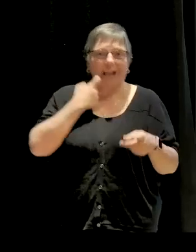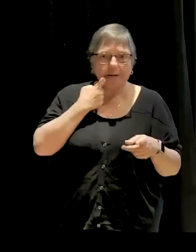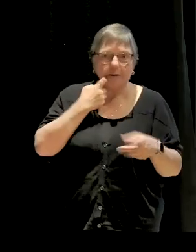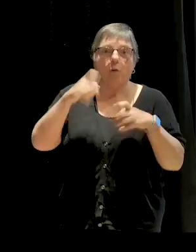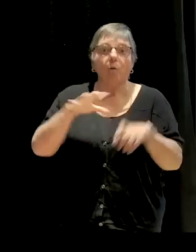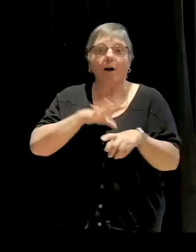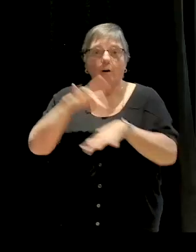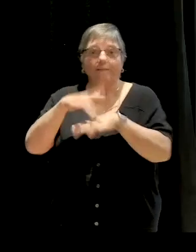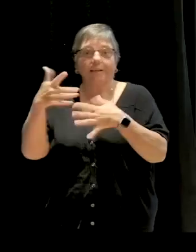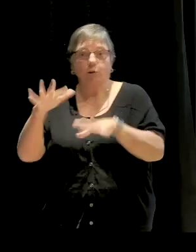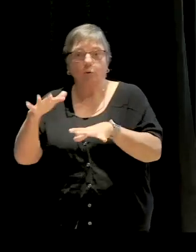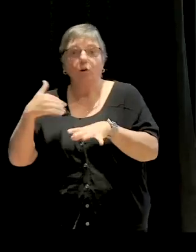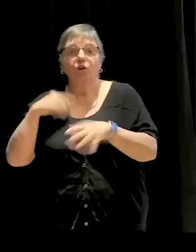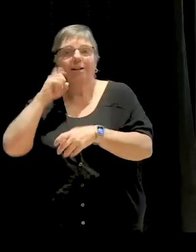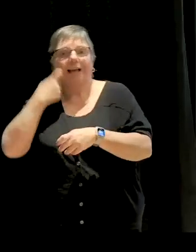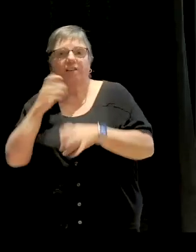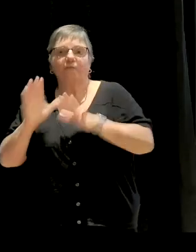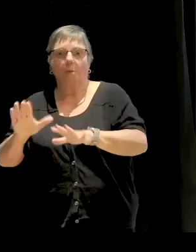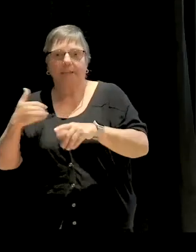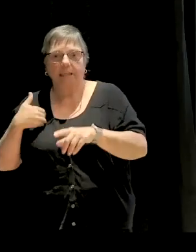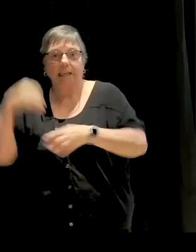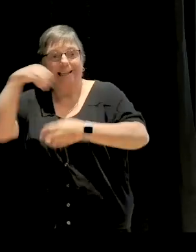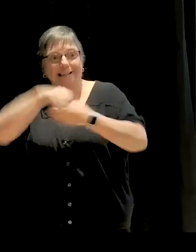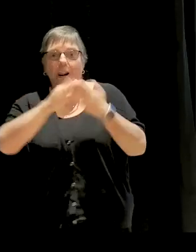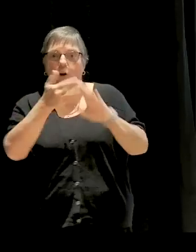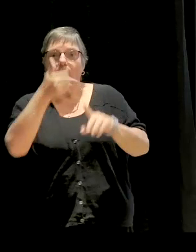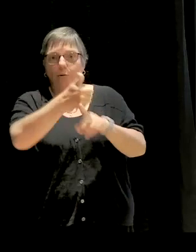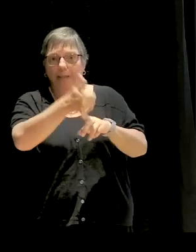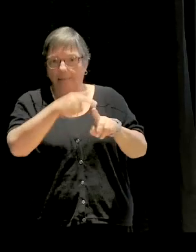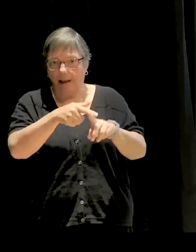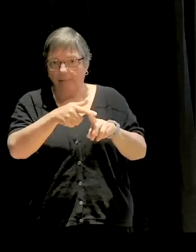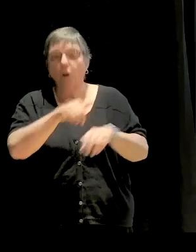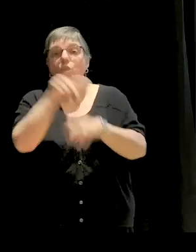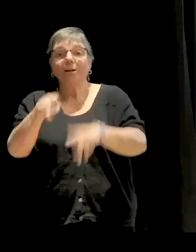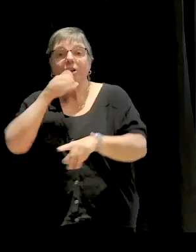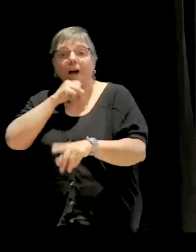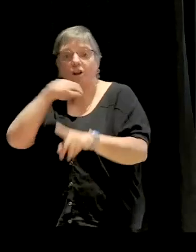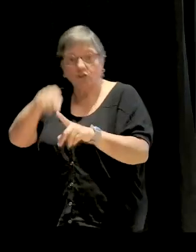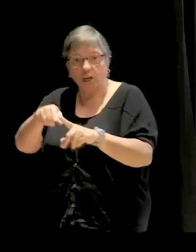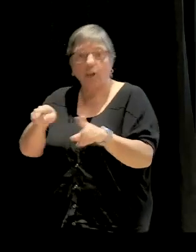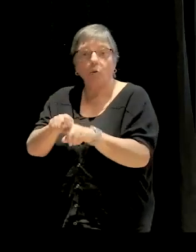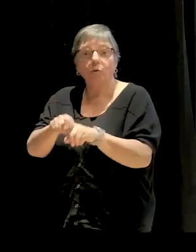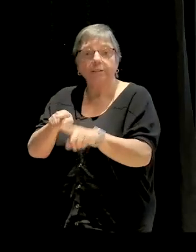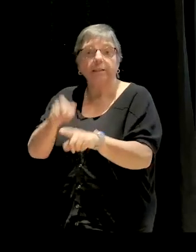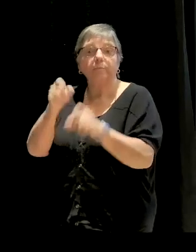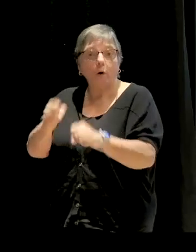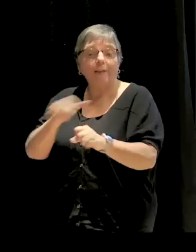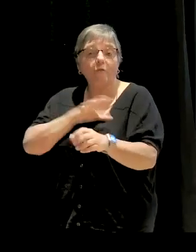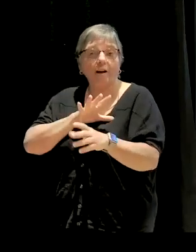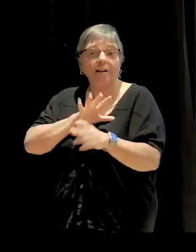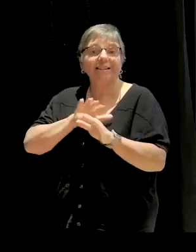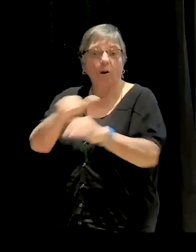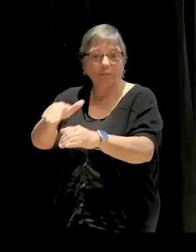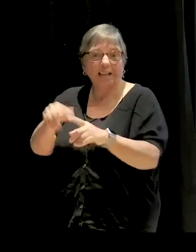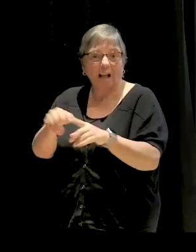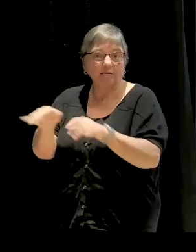des expériences de transphobie au sein de la communauté de chemsex. Une personne âgée pourrait vivre des conséquences spécifiques